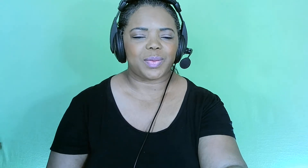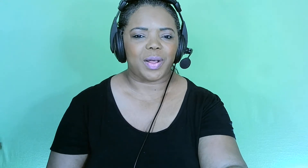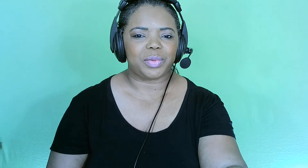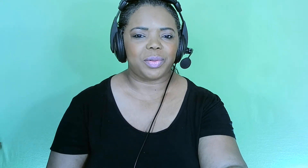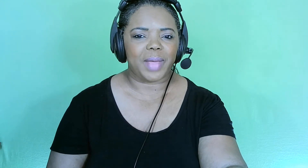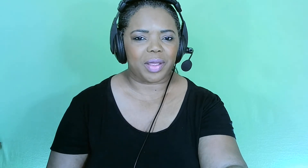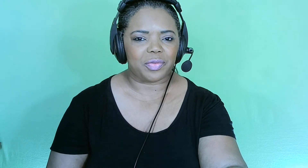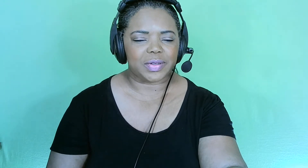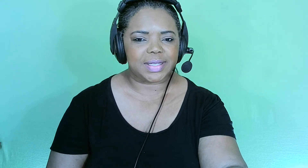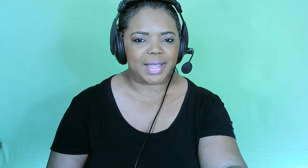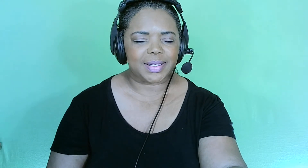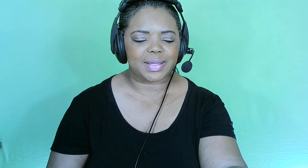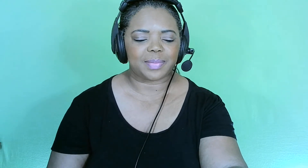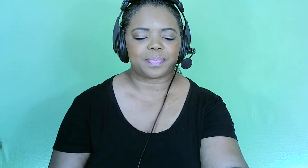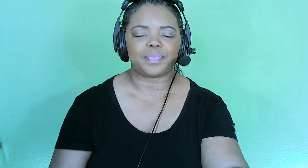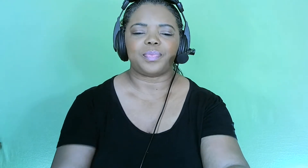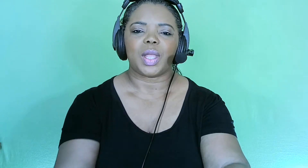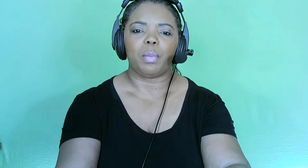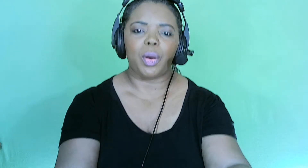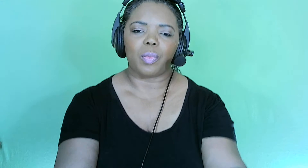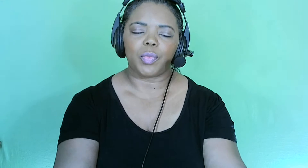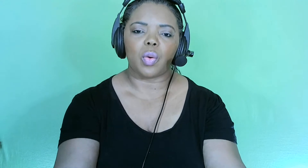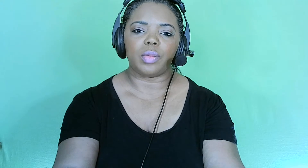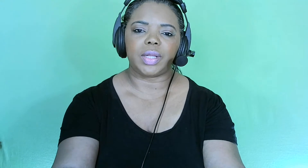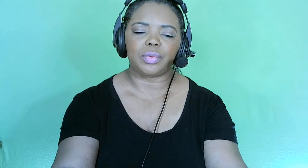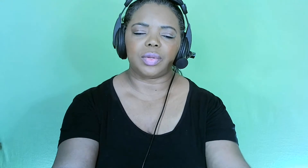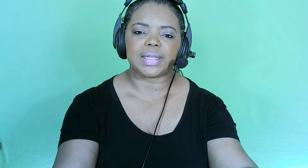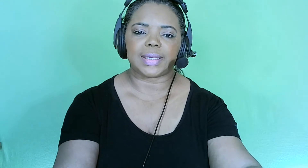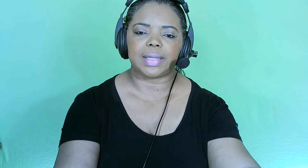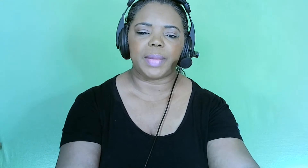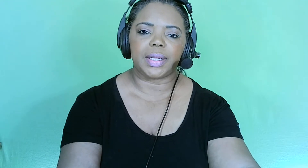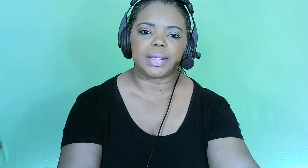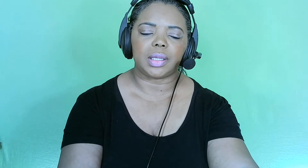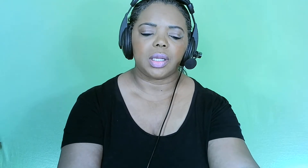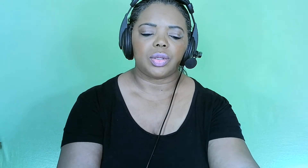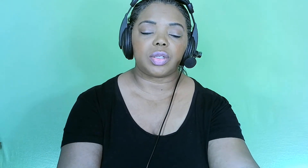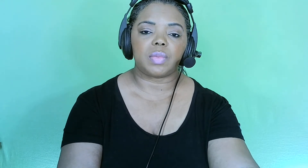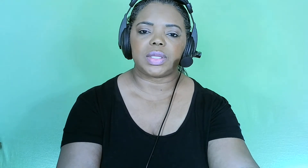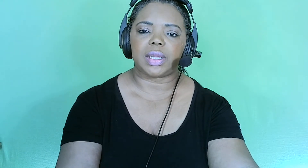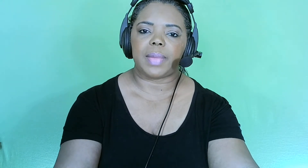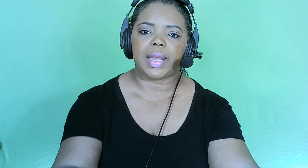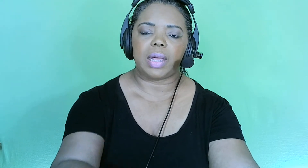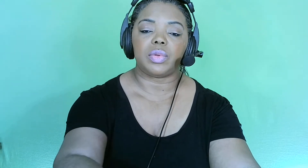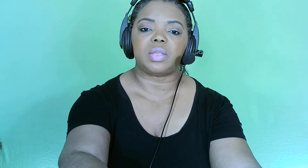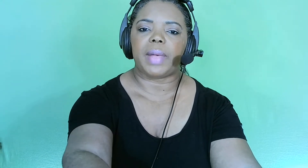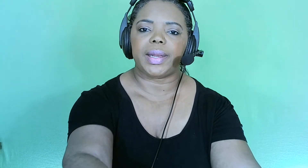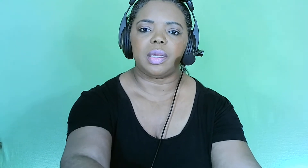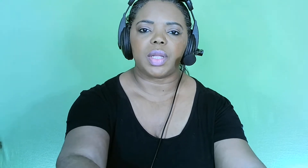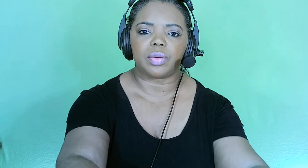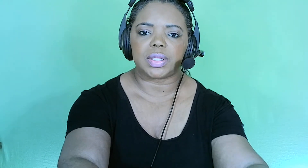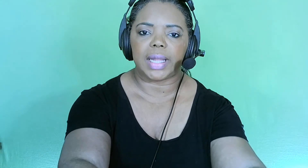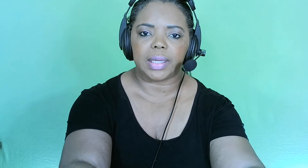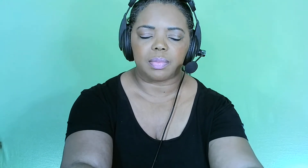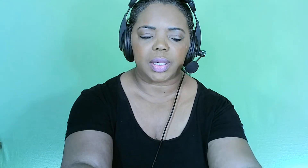pessoal, tudo bem com vocês? Bom, o conteúdo dessa semana nós vamos trabalhar os parâmetros da